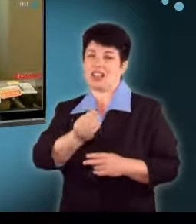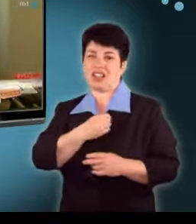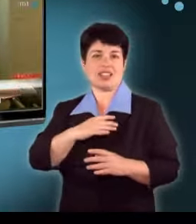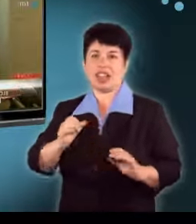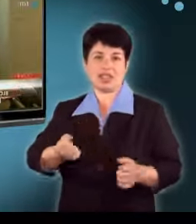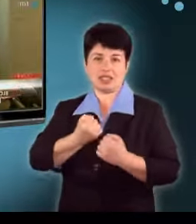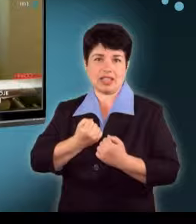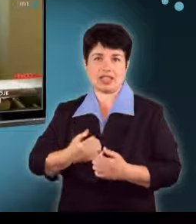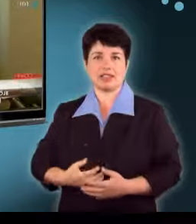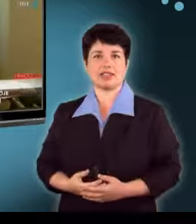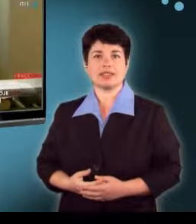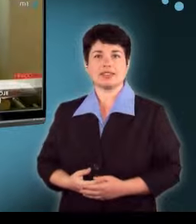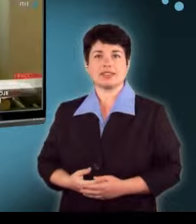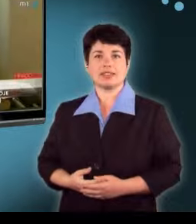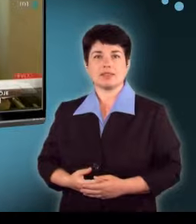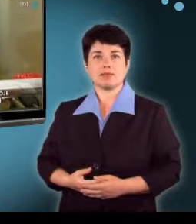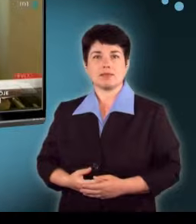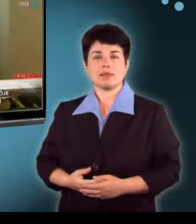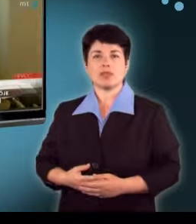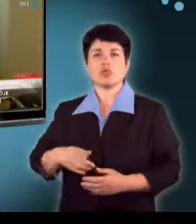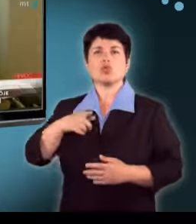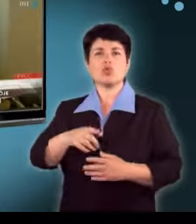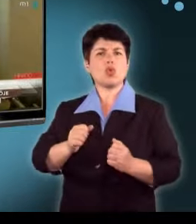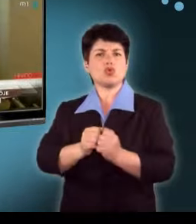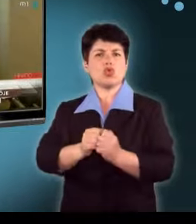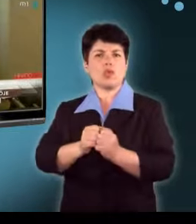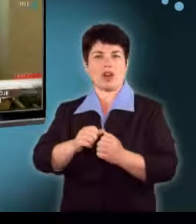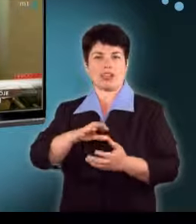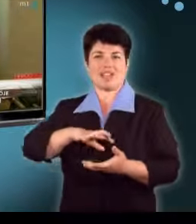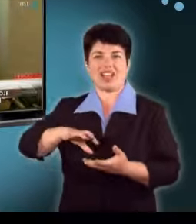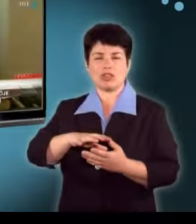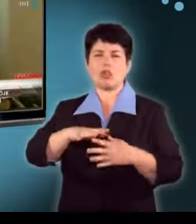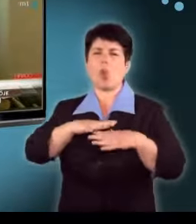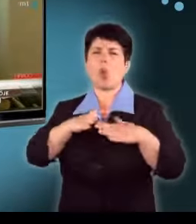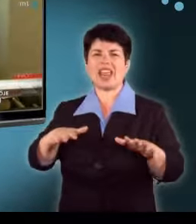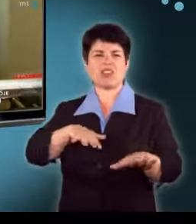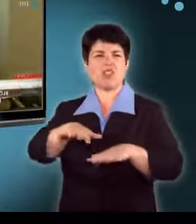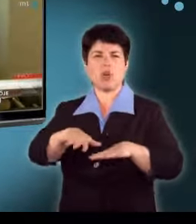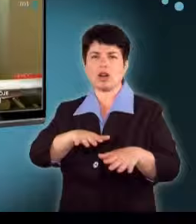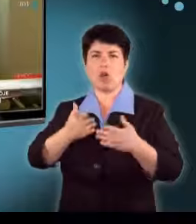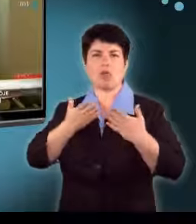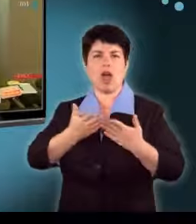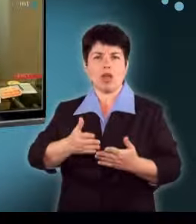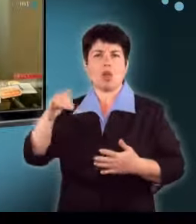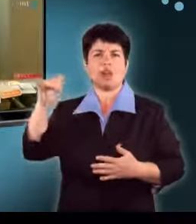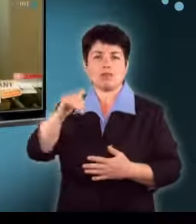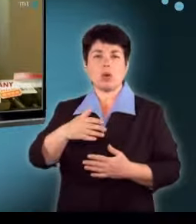Túl zsúfolt a város, és óriási a hajó és repülőforgalom, ezért nagy a kockázat. Inkább reagáljuk túl a